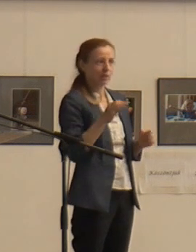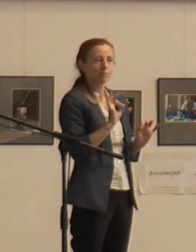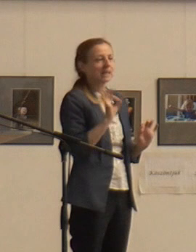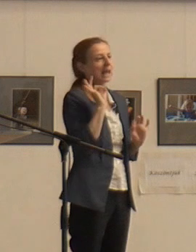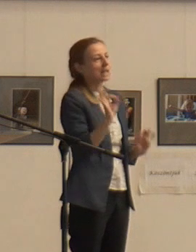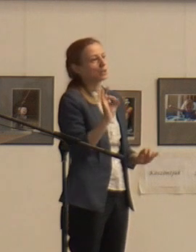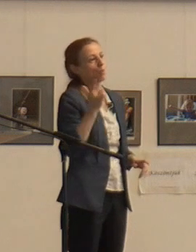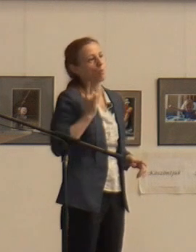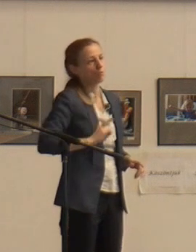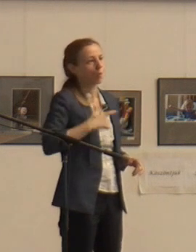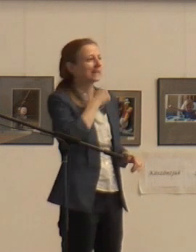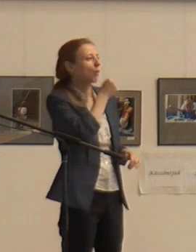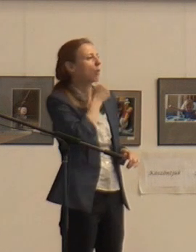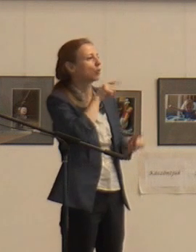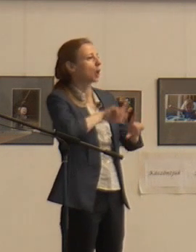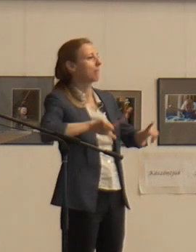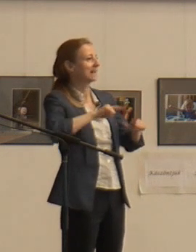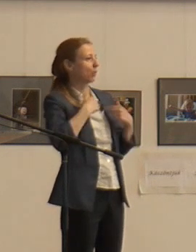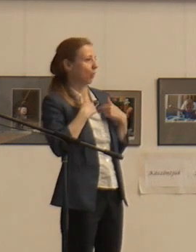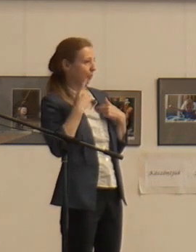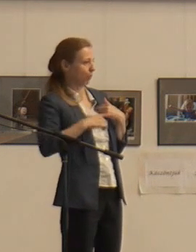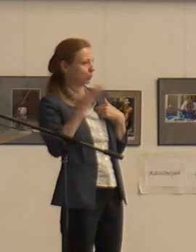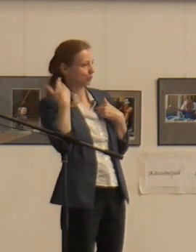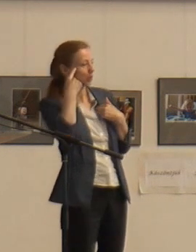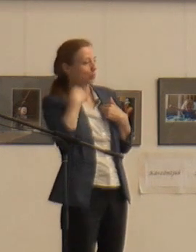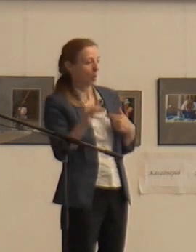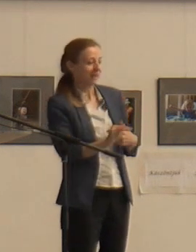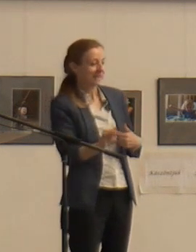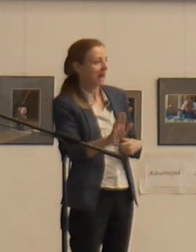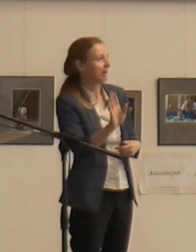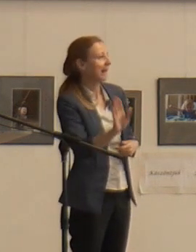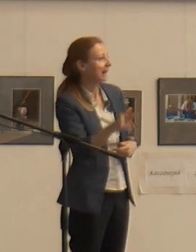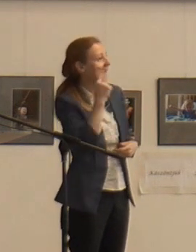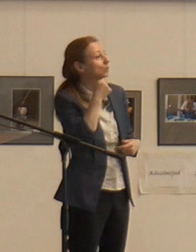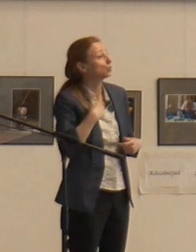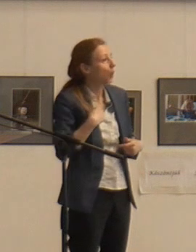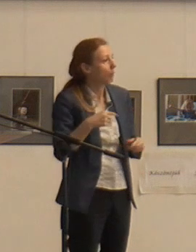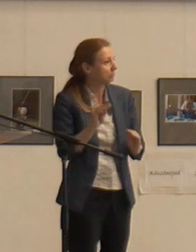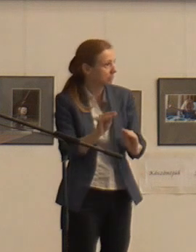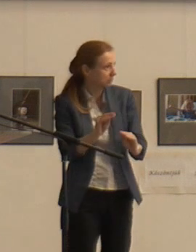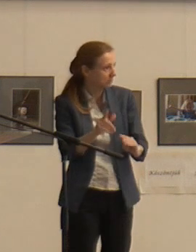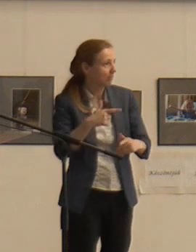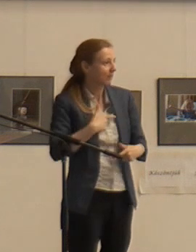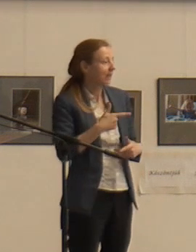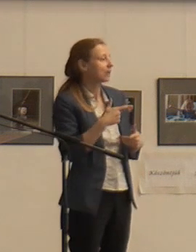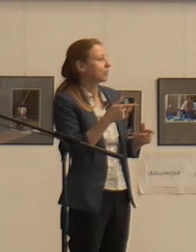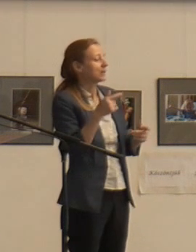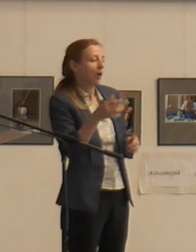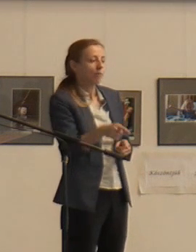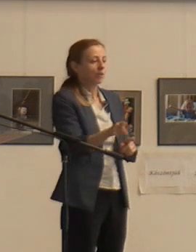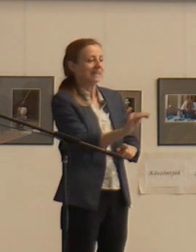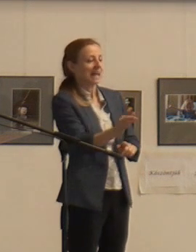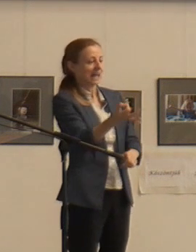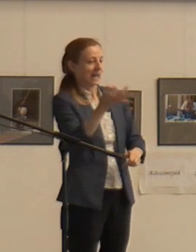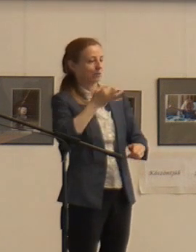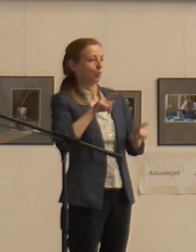az, amikor én óvodapedagógusként is tudom a gyermekek részére ezeket közvetíteni. Hálásabb közönséget azt hiszem,